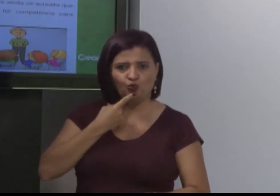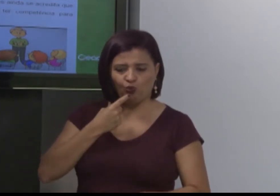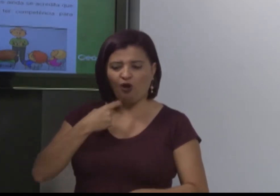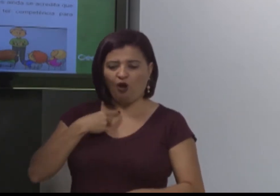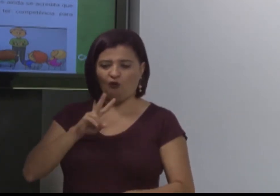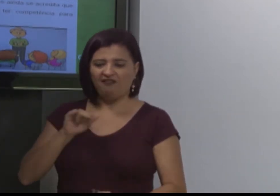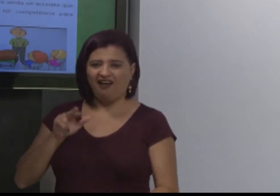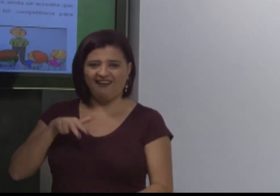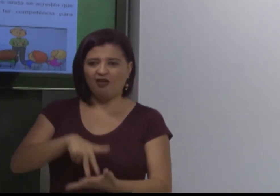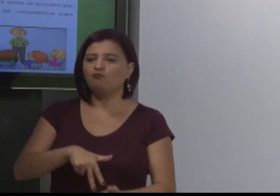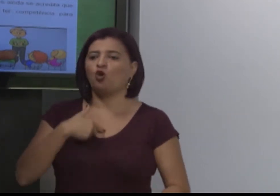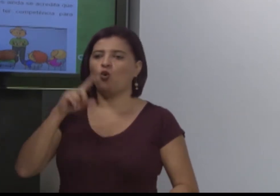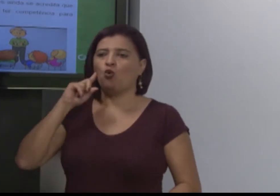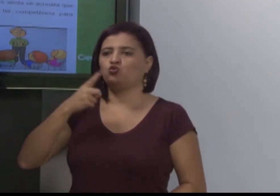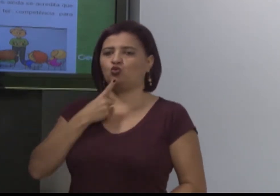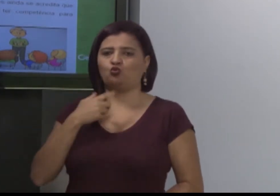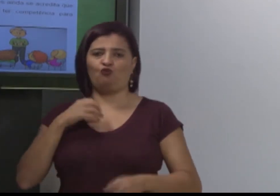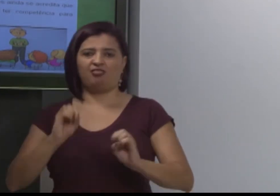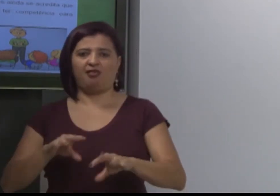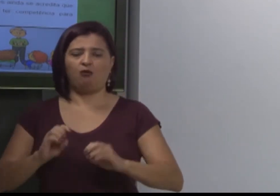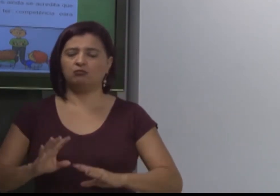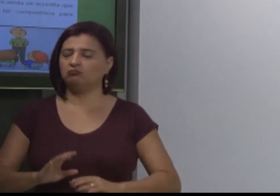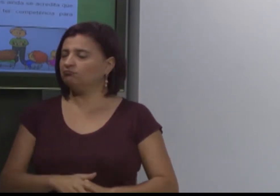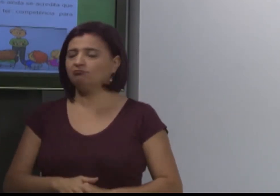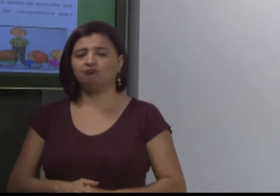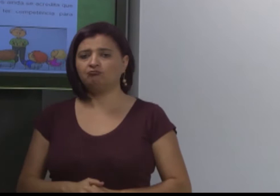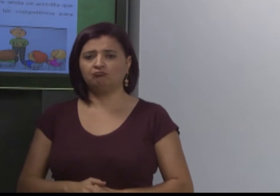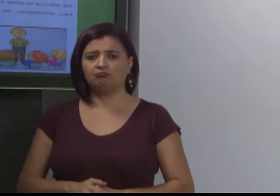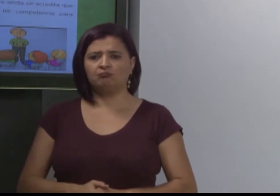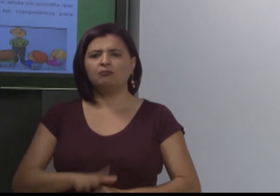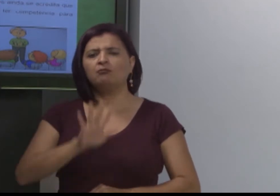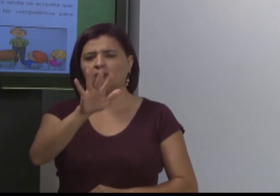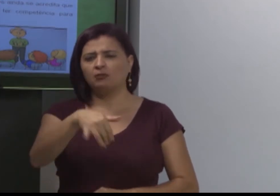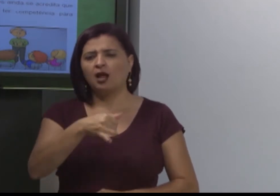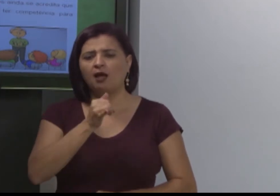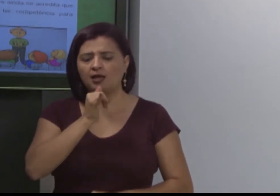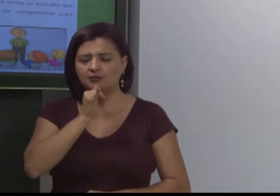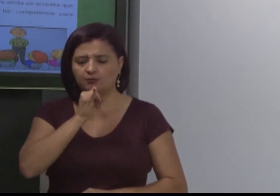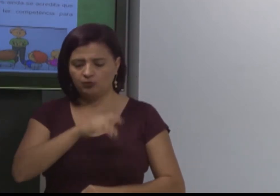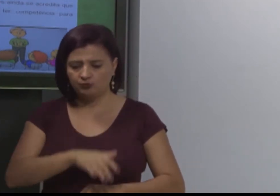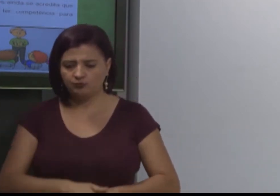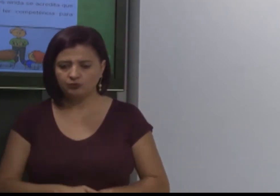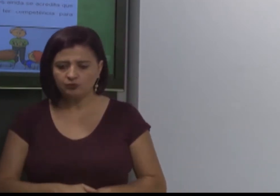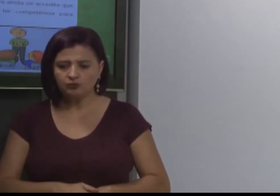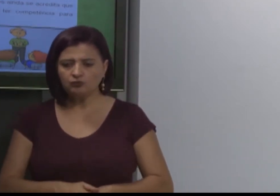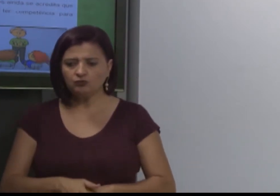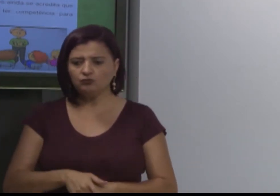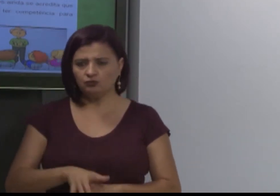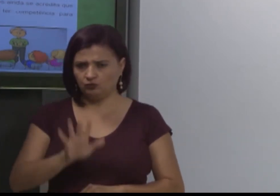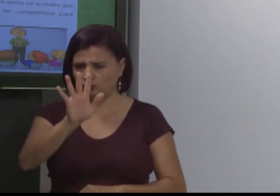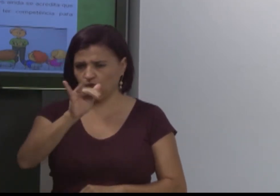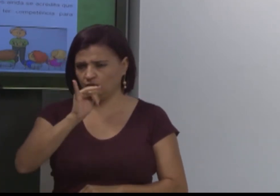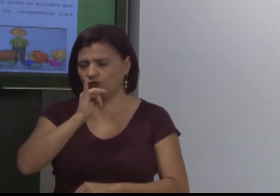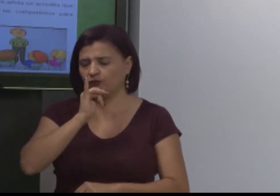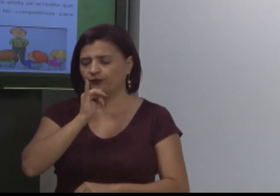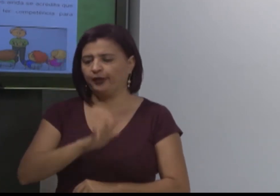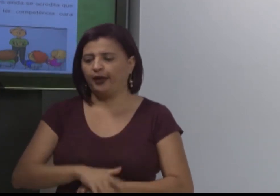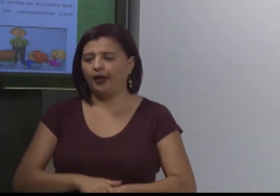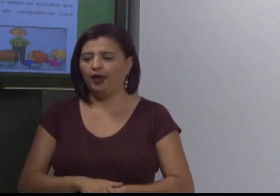Não é só porque é surdo que pode dar aula. Não. Por exemplo, vou